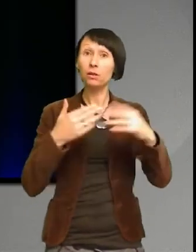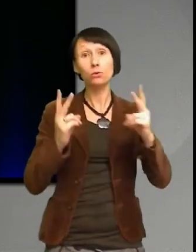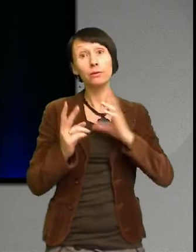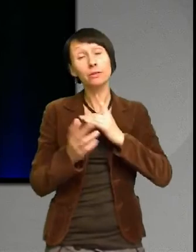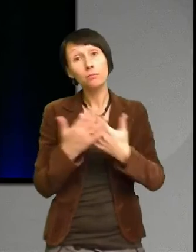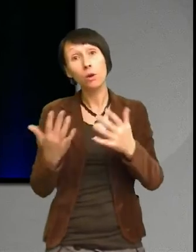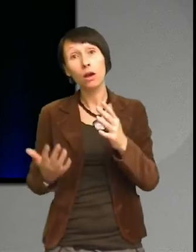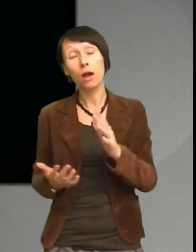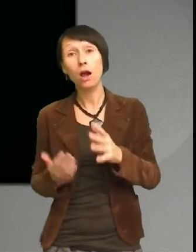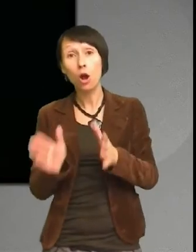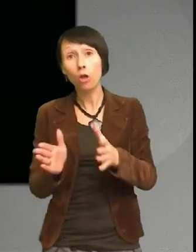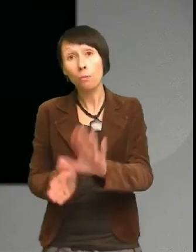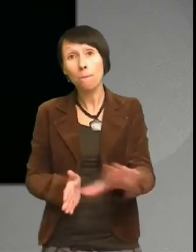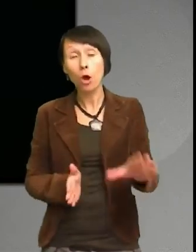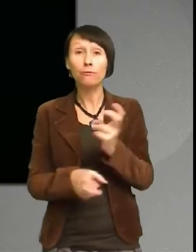Svensktextning.nu